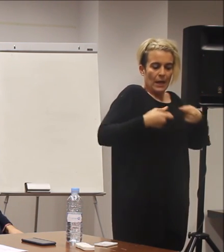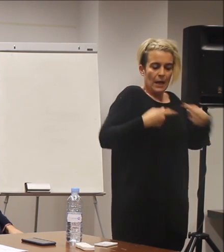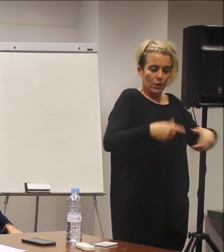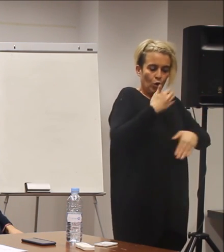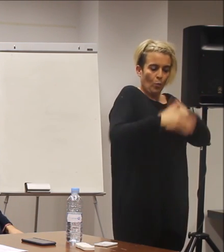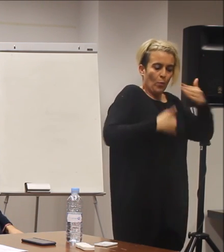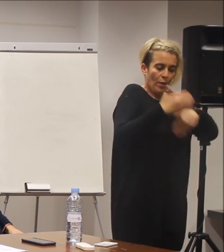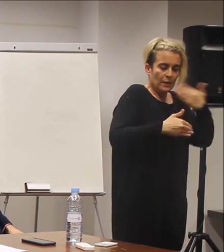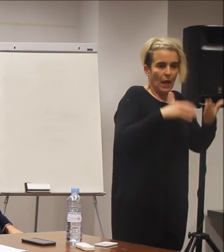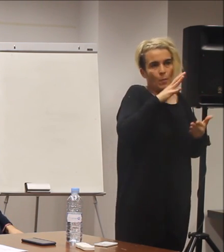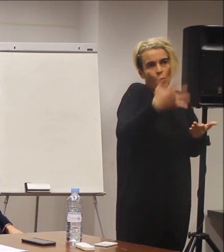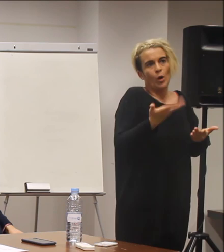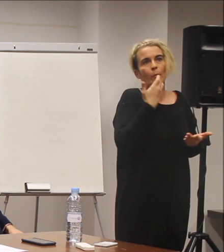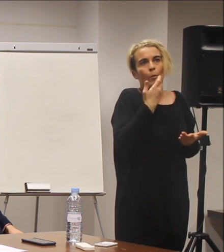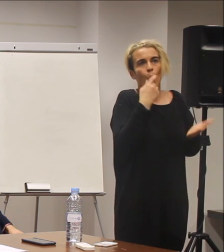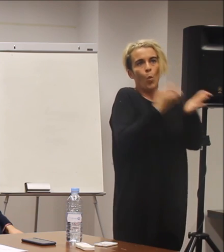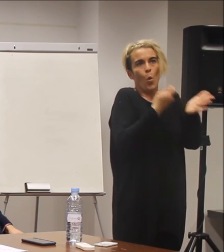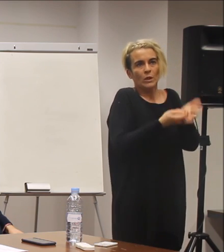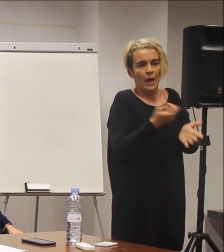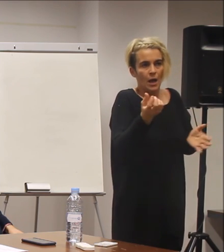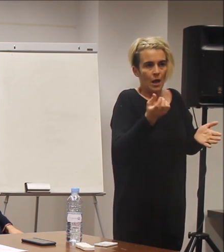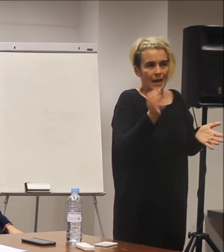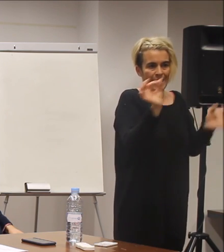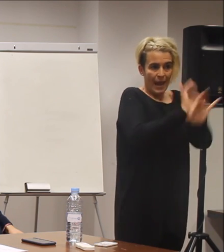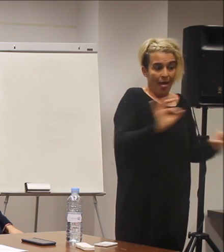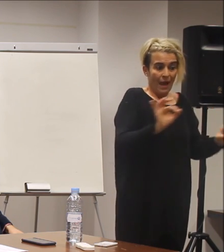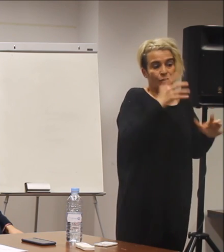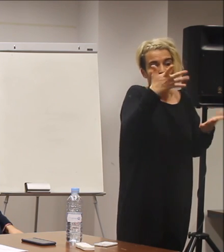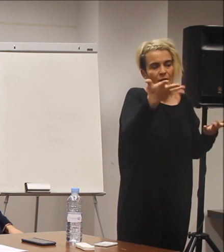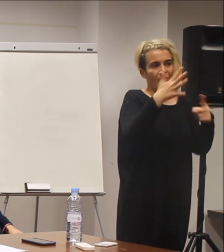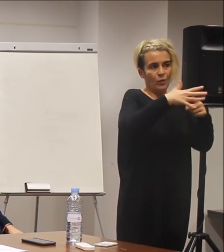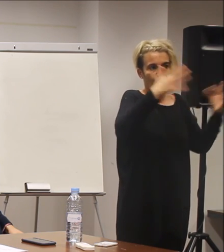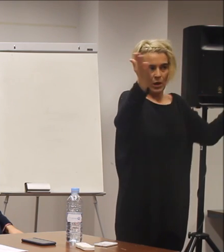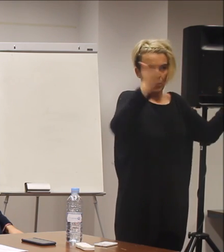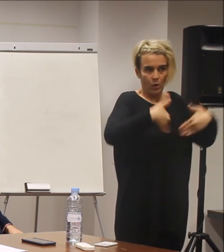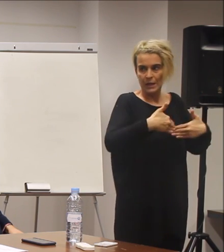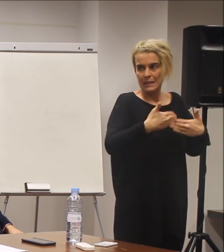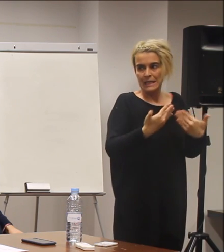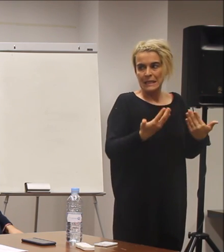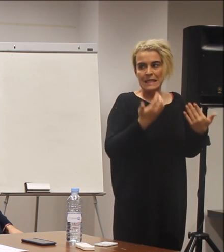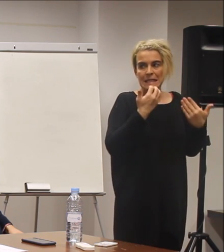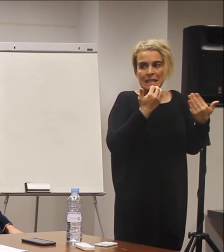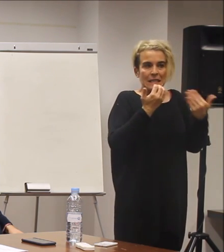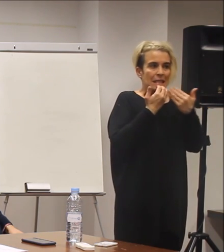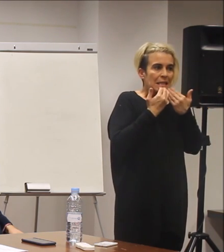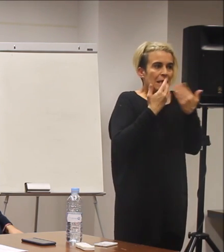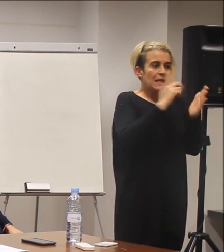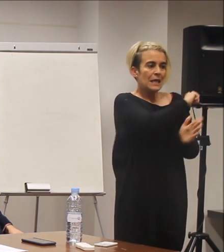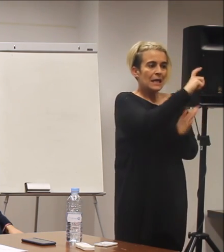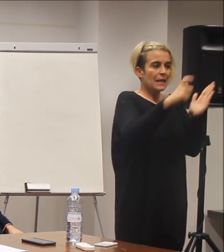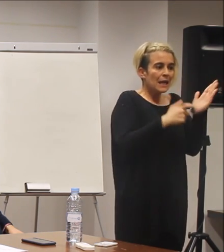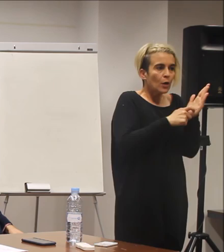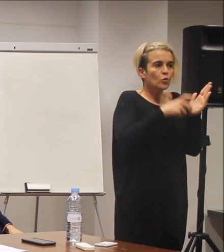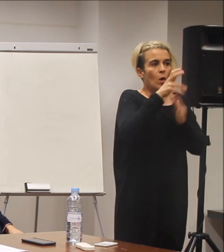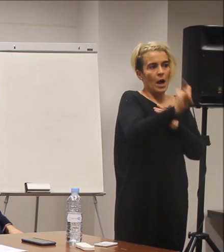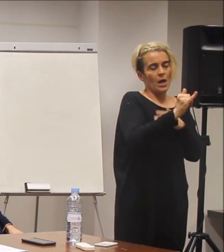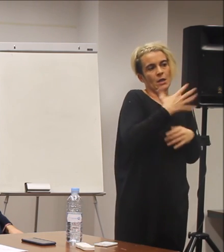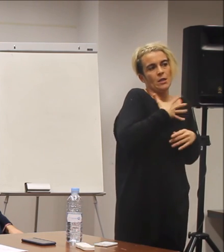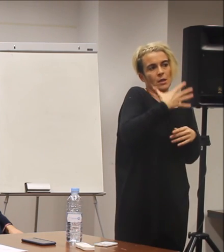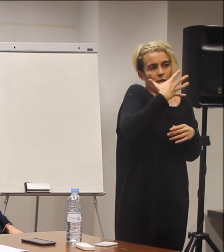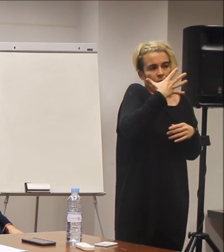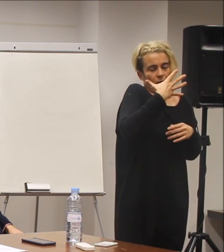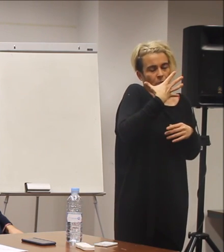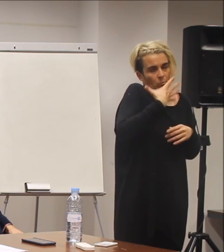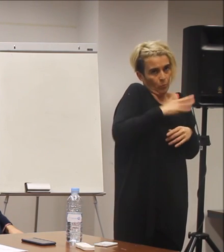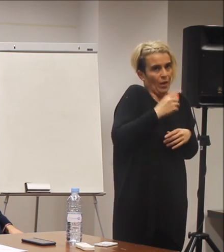por no el pago de las cuotas, etcétera. Pero bueno, de ahí no vais a encontrar factura, pero simplemente os lo comento, que si tenéis esa cláusula también se puede declarar